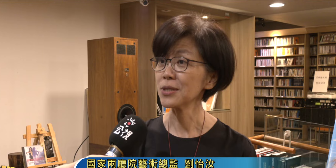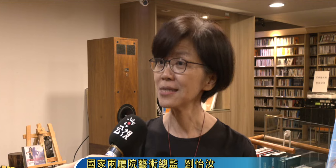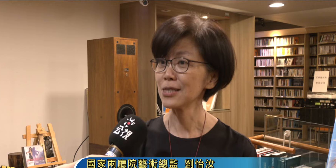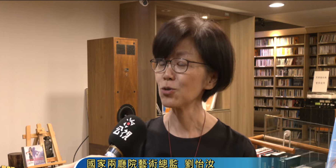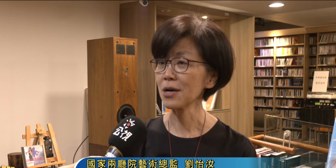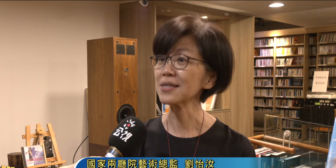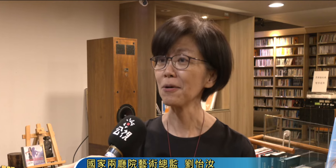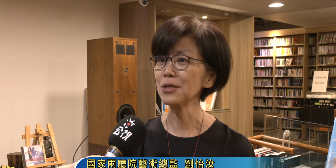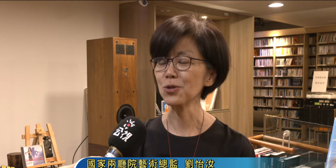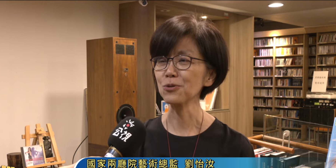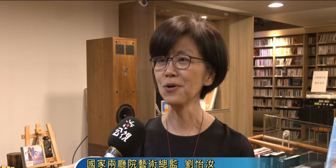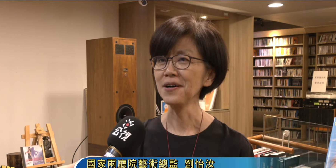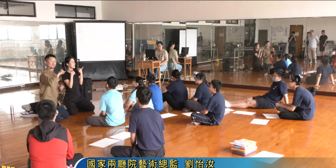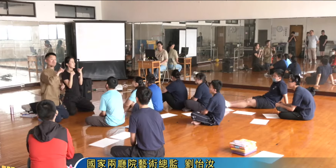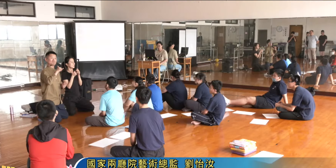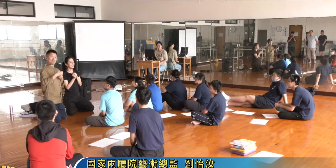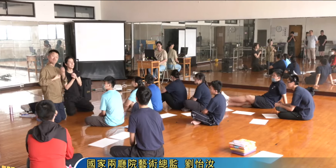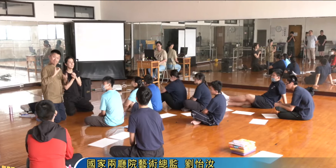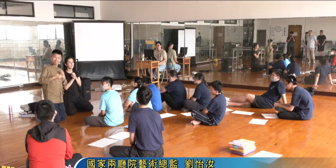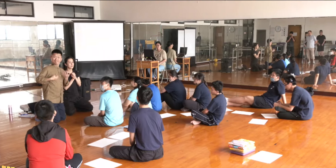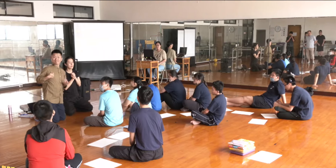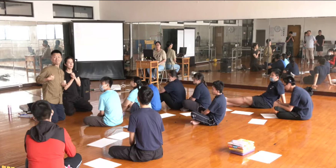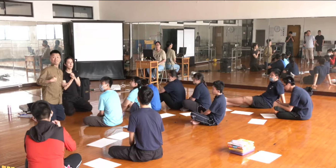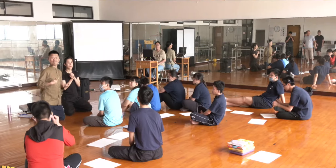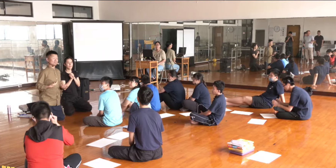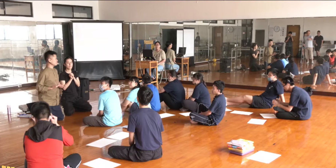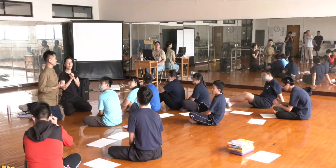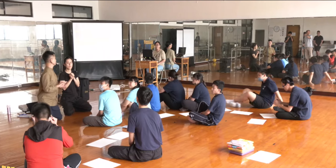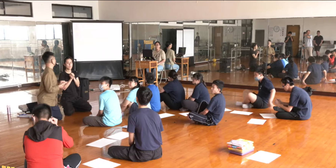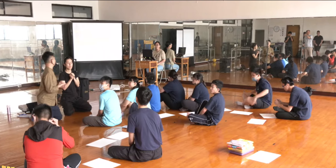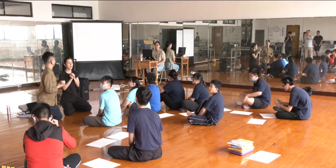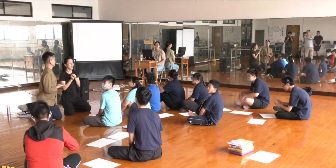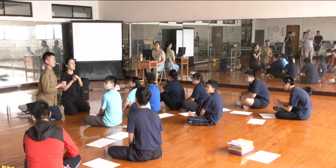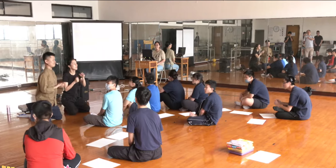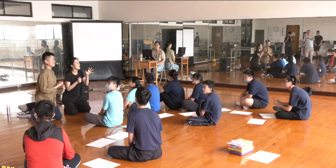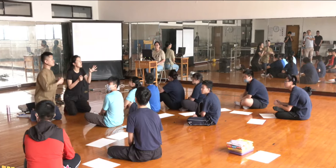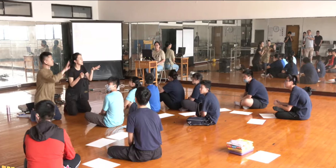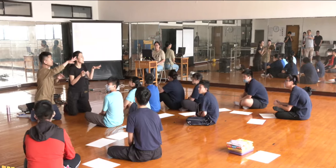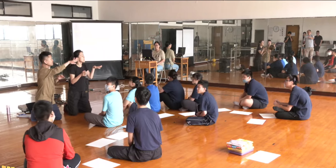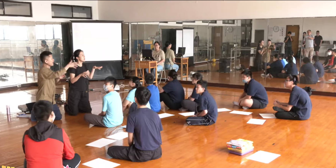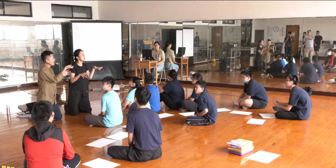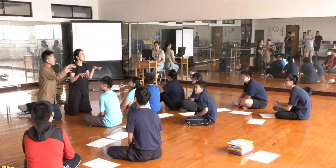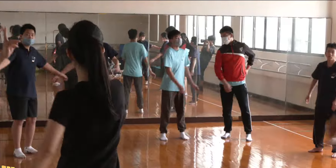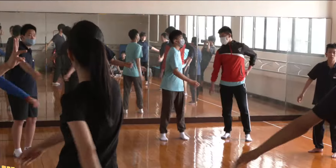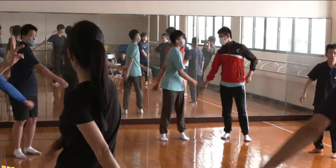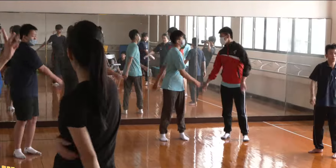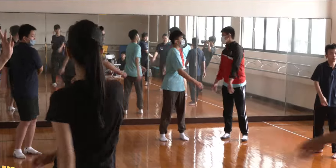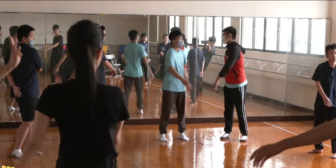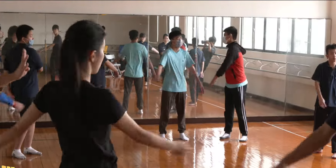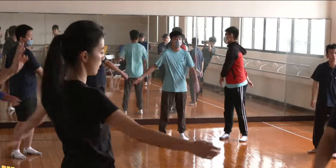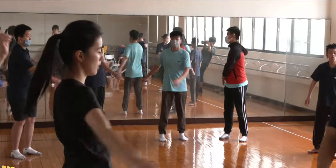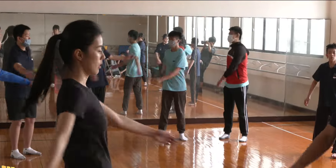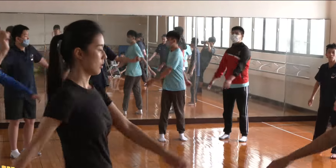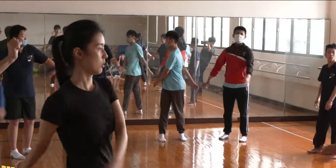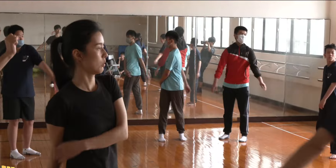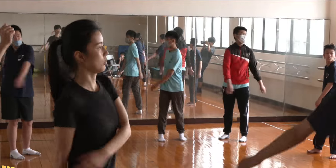自己创造艺术啊。 有别过往以舞蹈、默剧或戏曲等表演艺术类型为主题的课